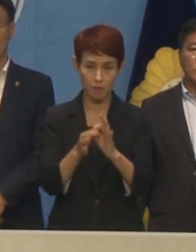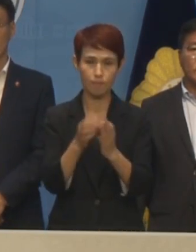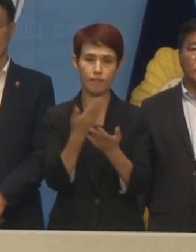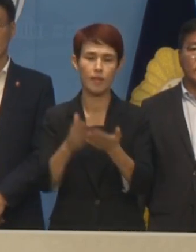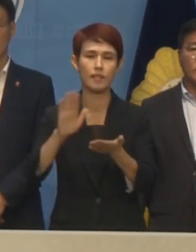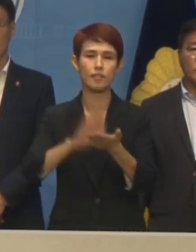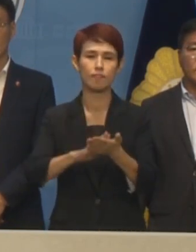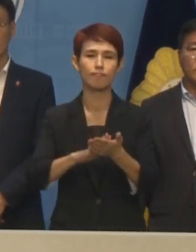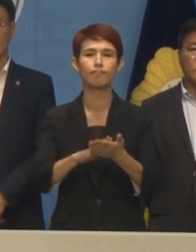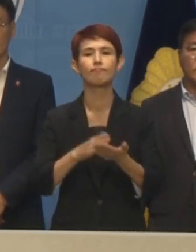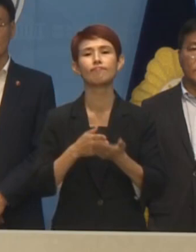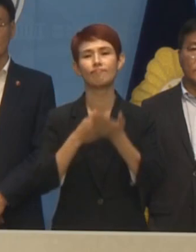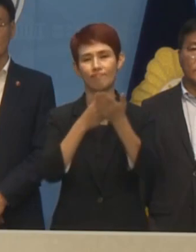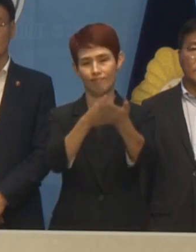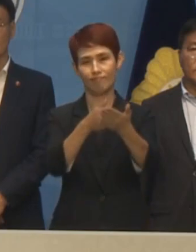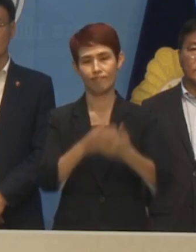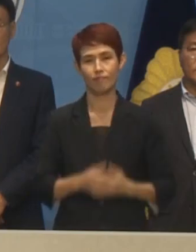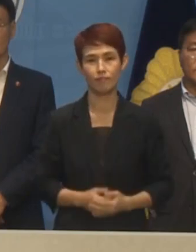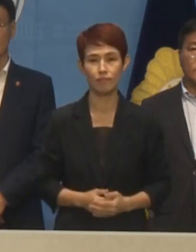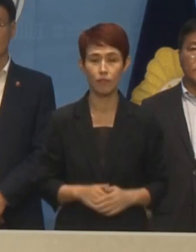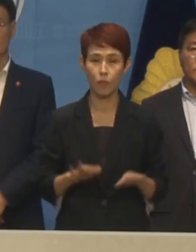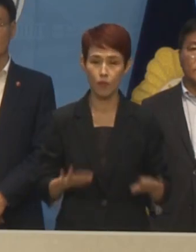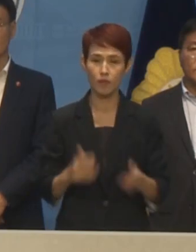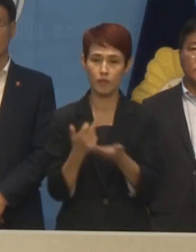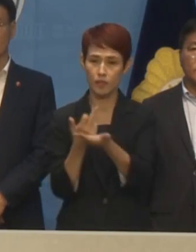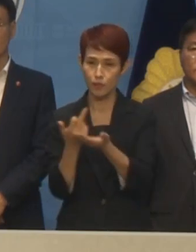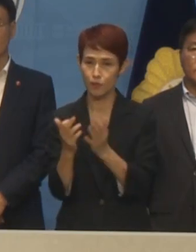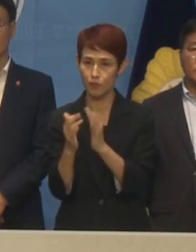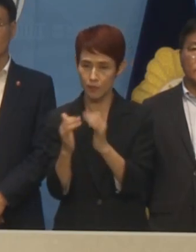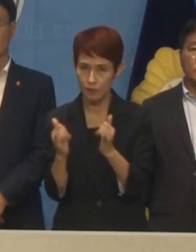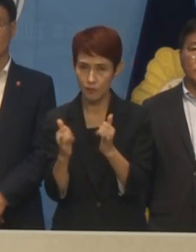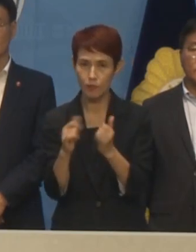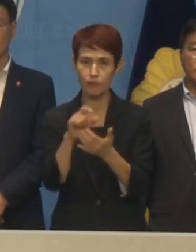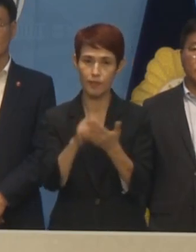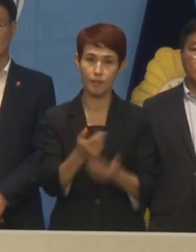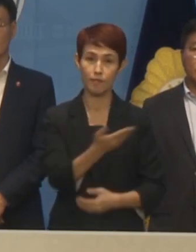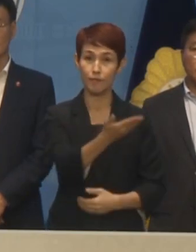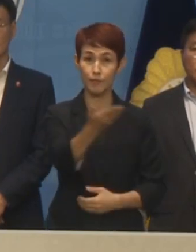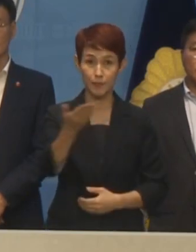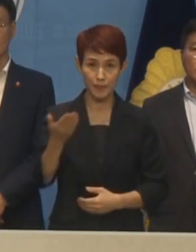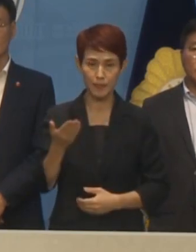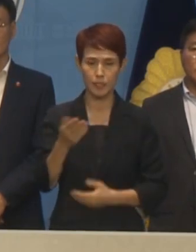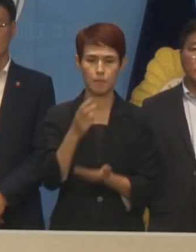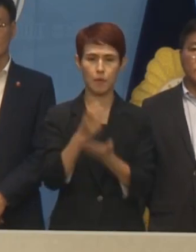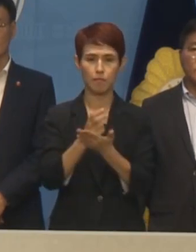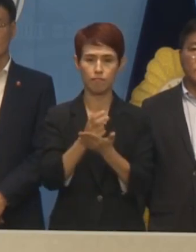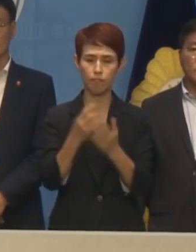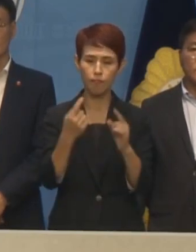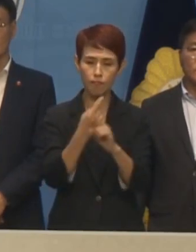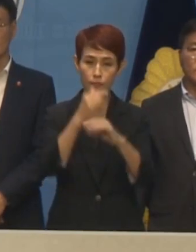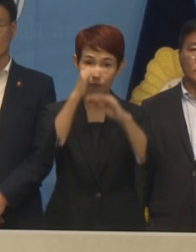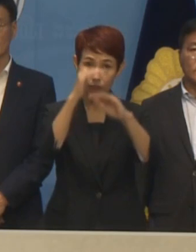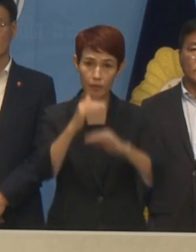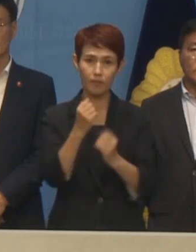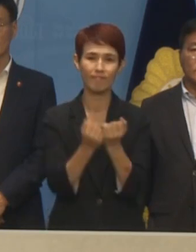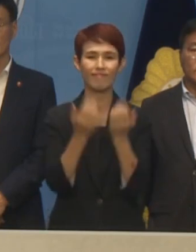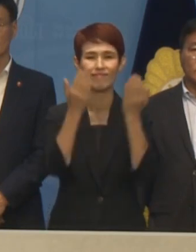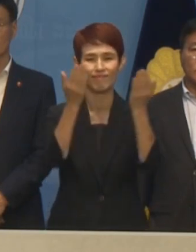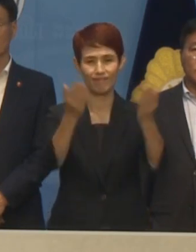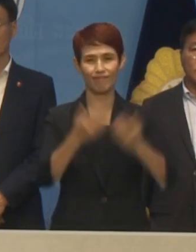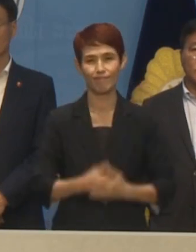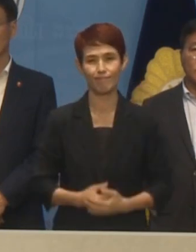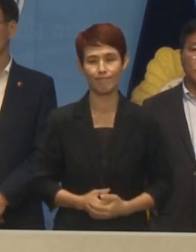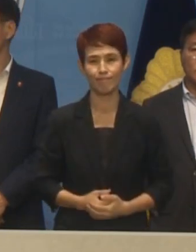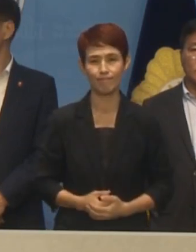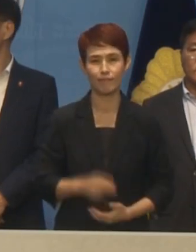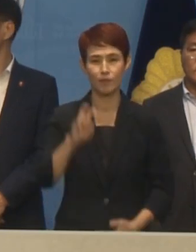따라서 오늘 이 자리에서 빌어 제주 도민과 국민 여러분, 언론사 기자분들께 그 법안 개정 내용을 말씀드리고자 합니다. 우선